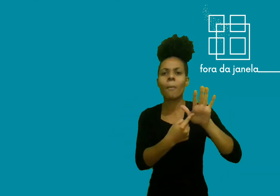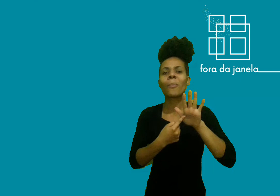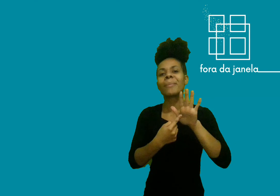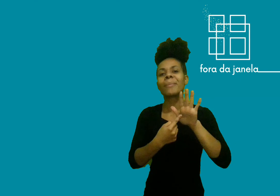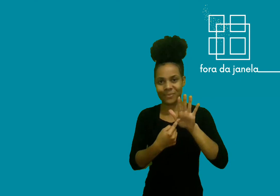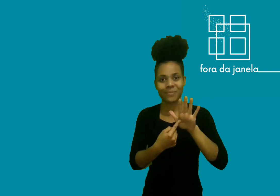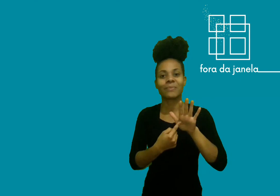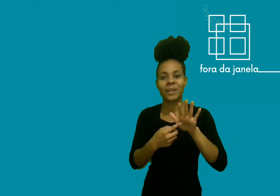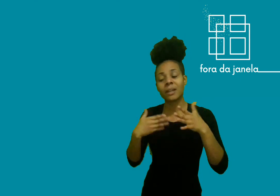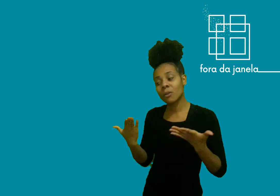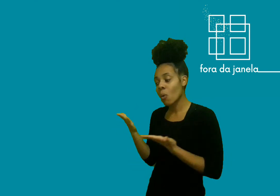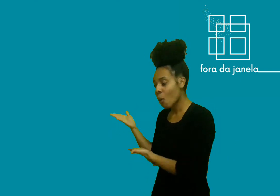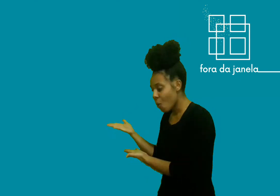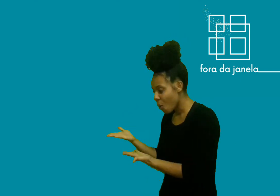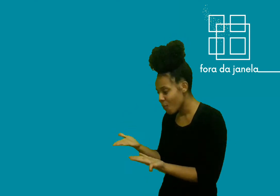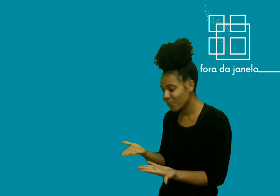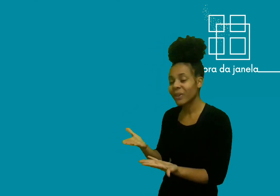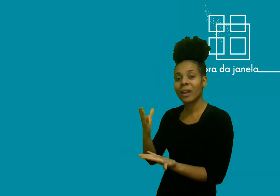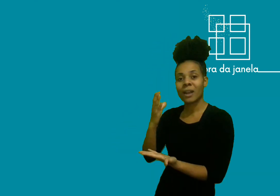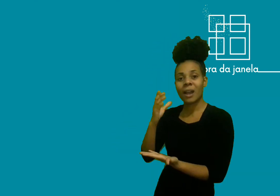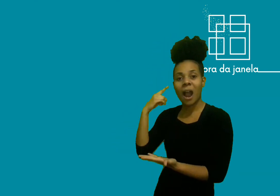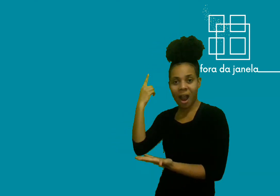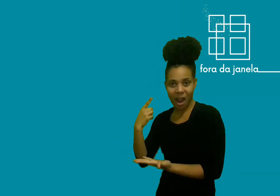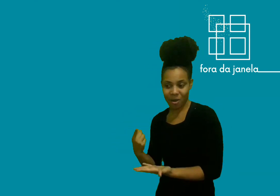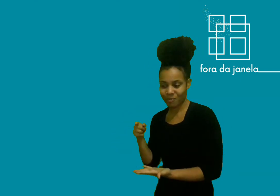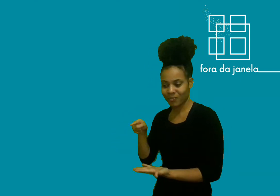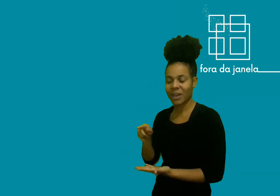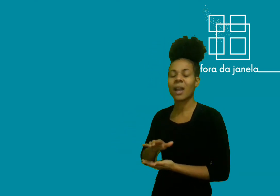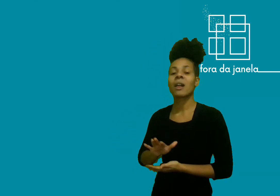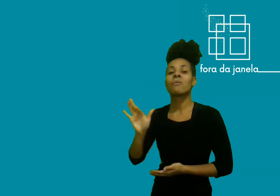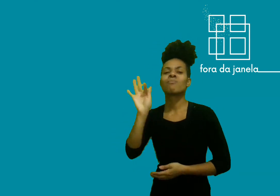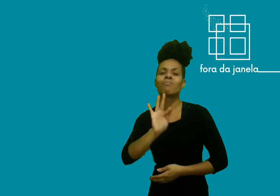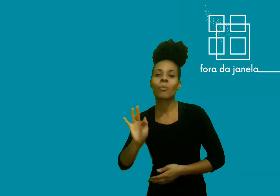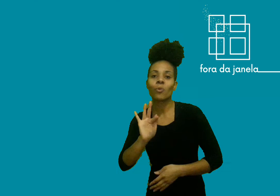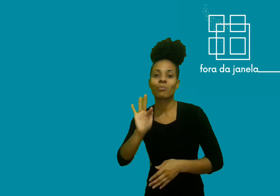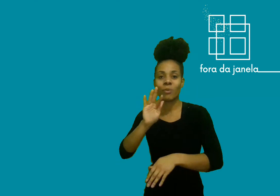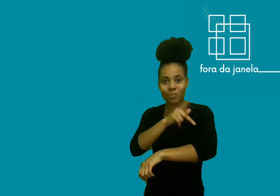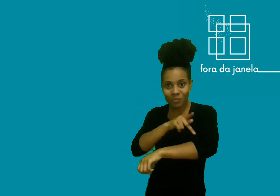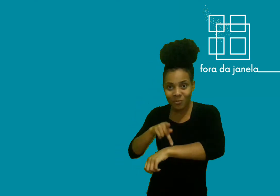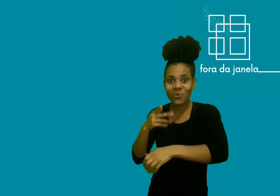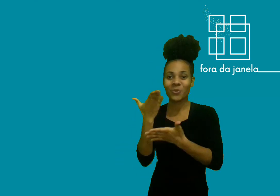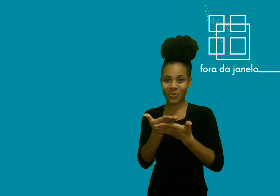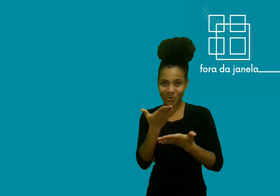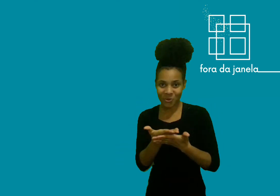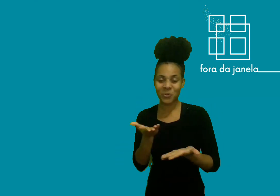o segundo período de pedagogia na Universidade Estadual de Minas Gerais. Ela é intérprete de Libras na rede pública de educação